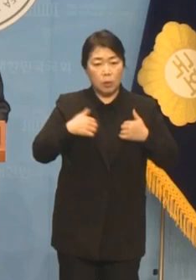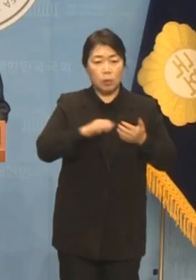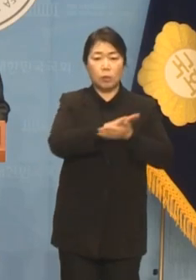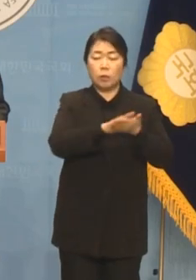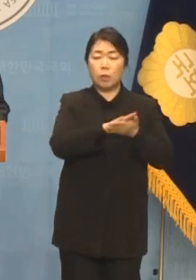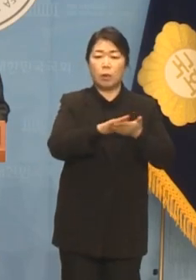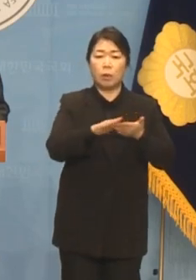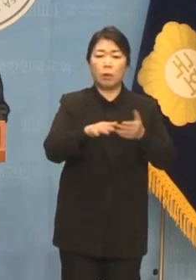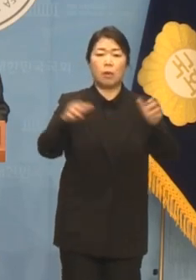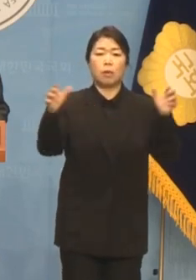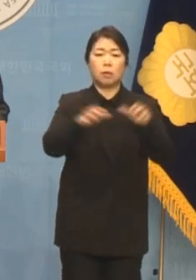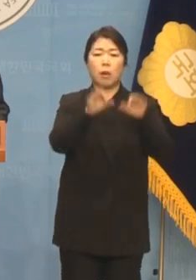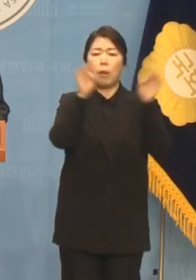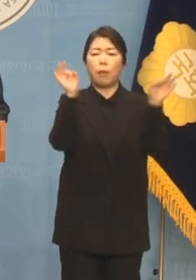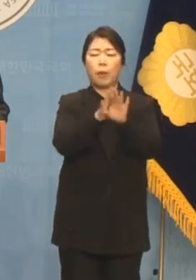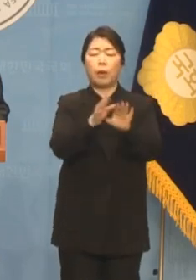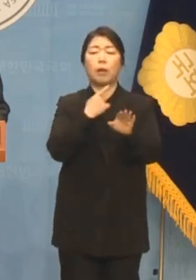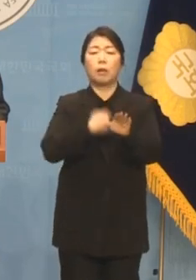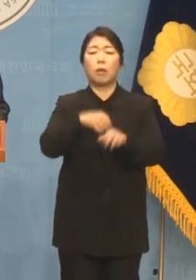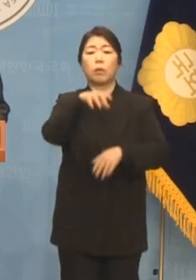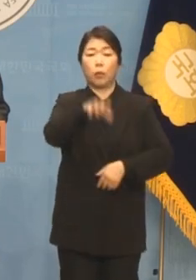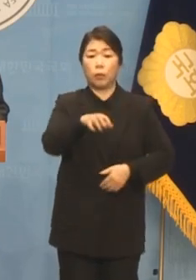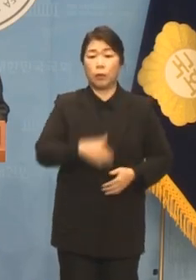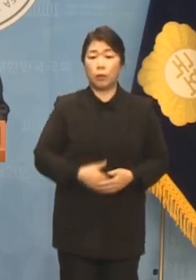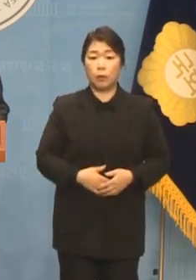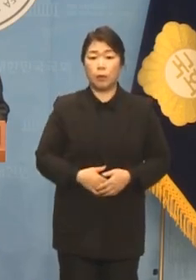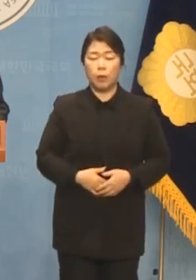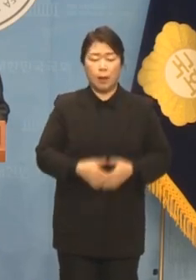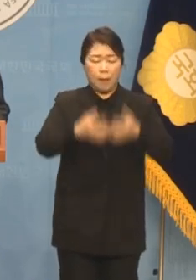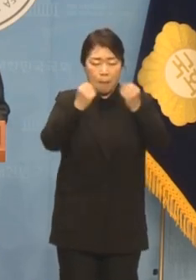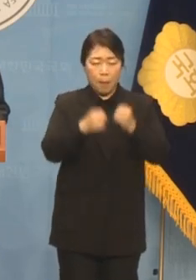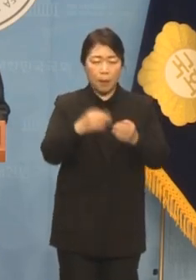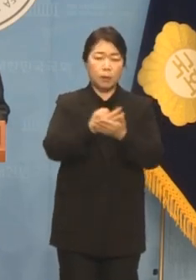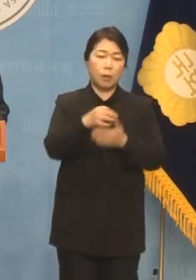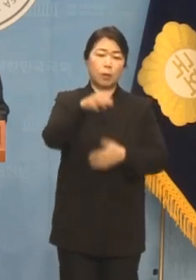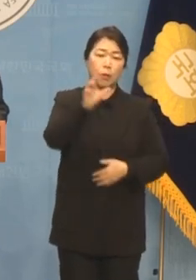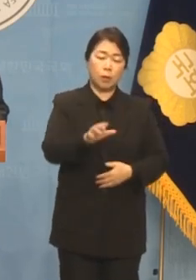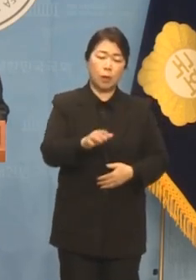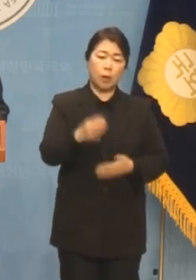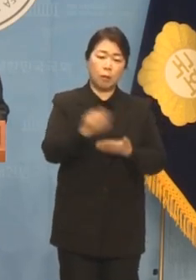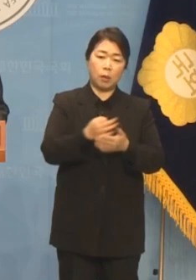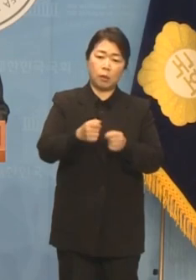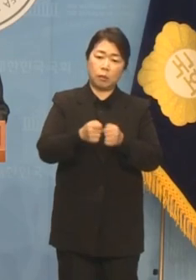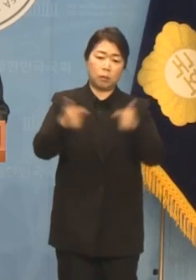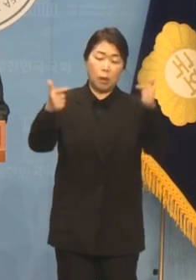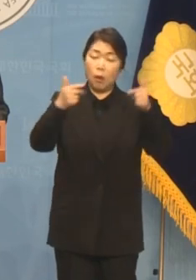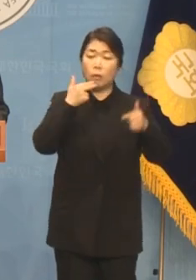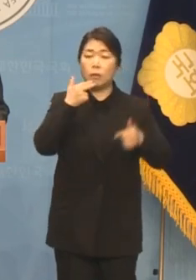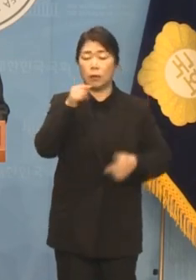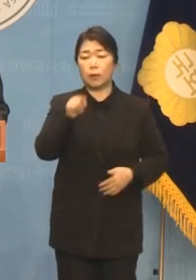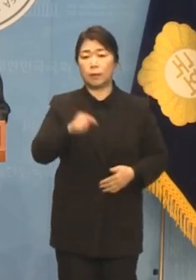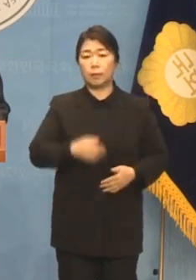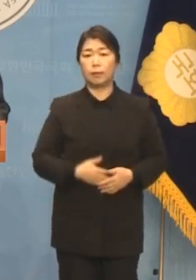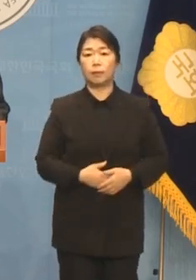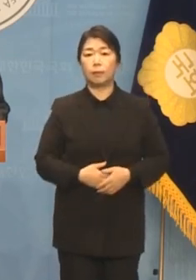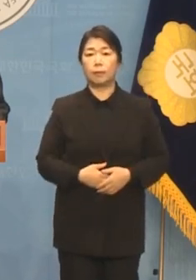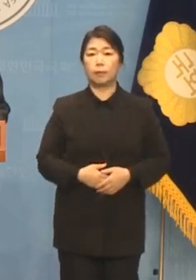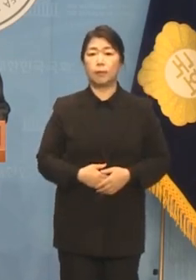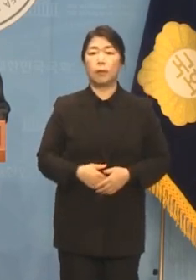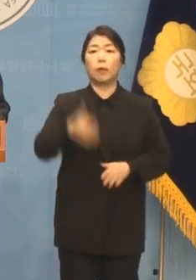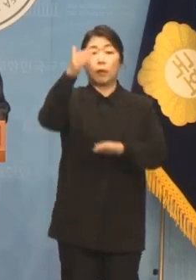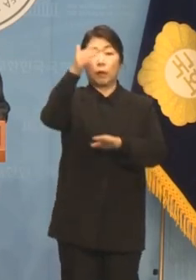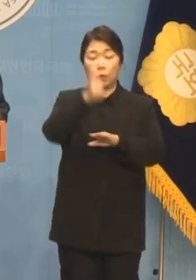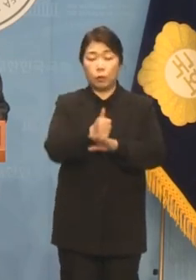아예 집합 자체를 할 수 없었던 수많은 업종들이 매출은 거의 늘지 않았던 것이 현실이었습니다